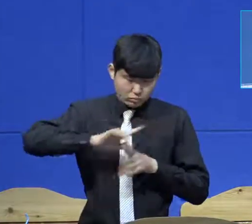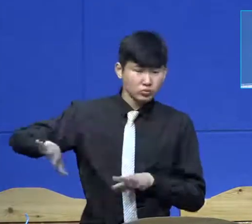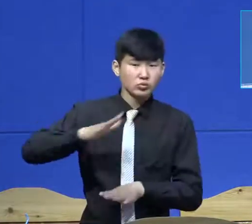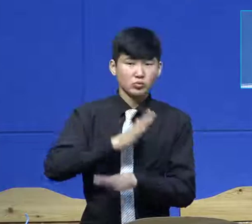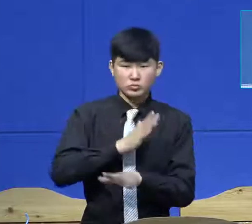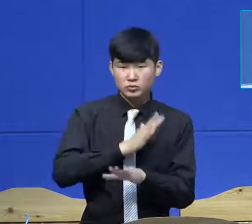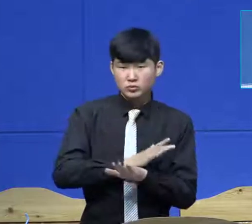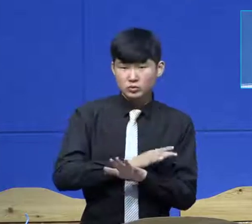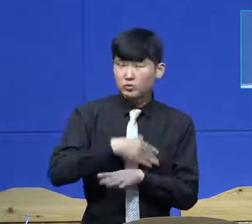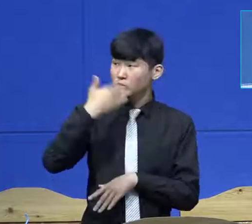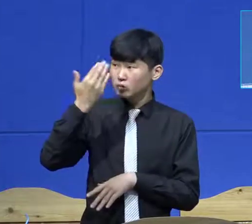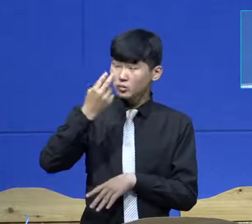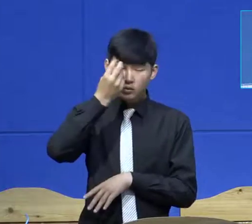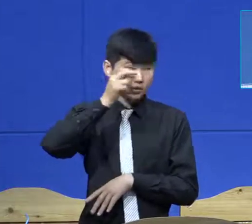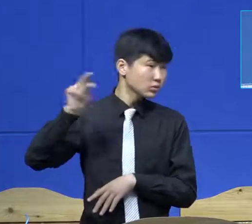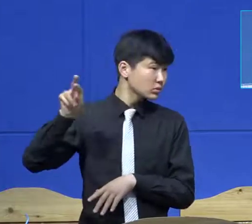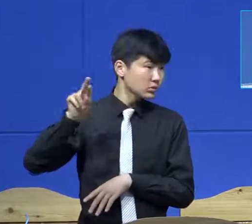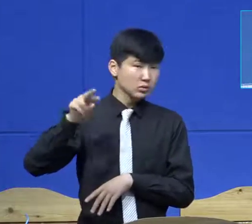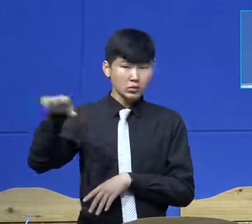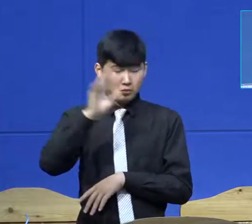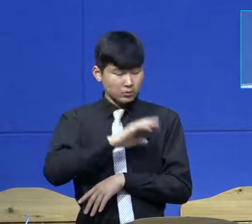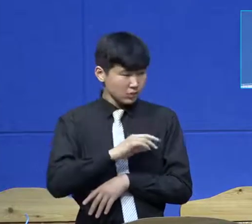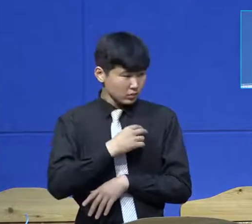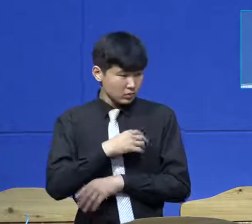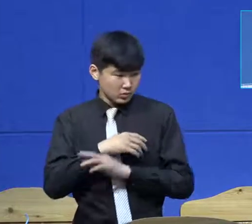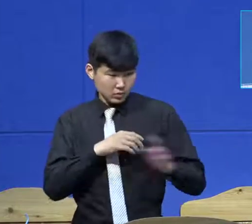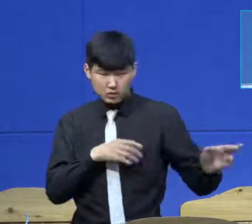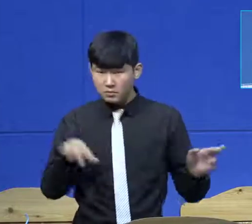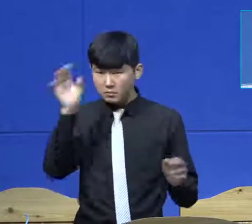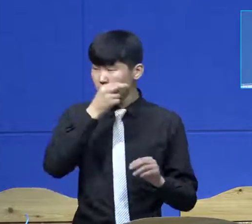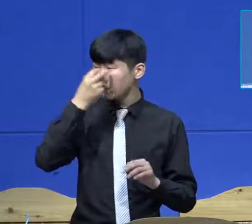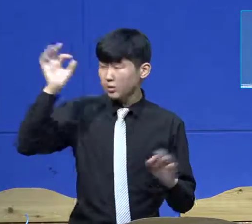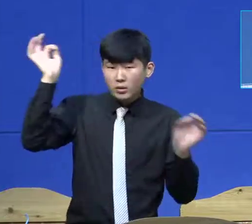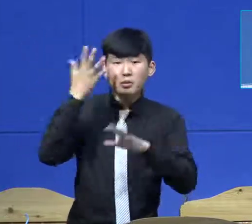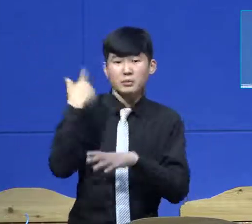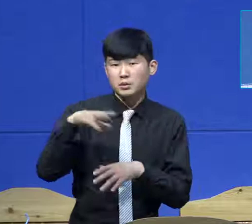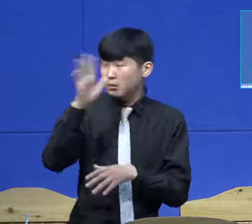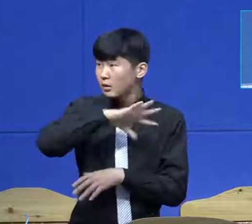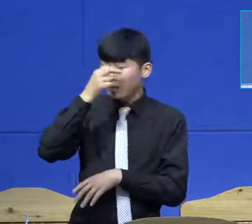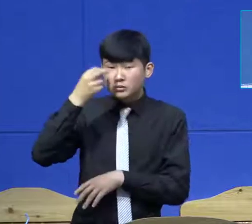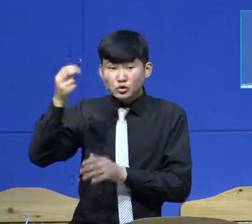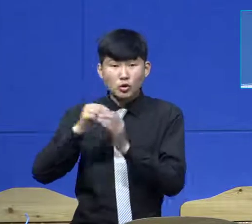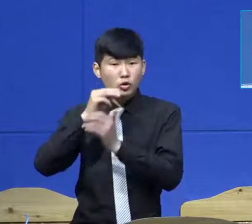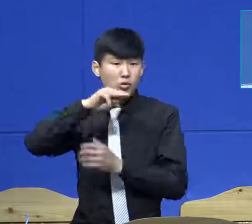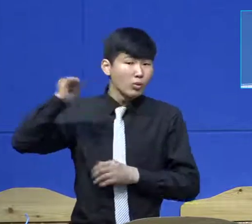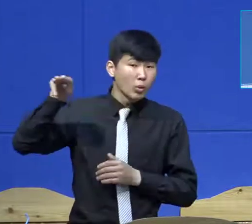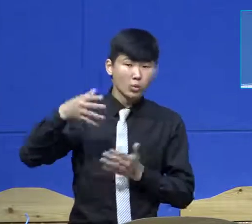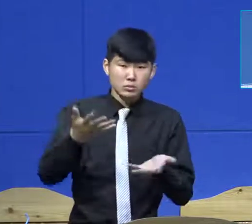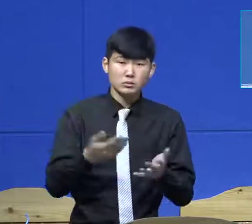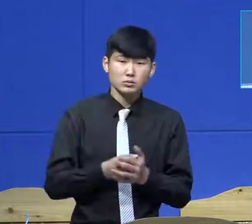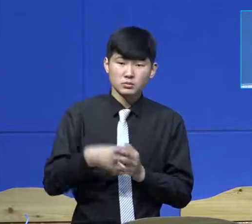Түүнээс нүур буруулж тэр жигшигдсэн бөгөөд бид түүнийг даанч стож бид нар түүнийг хүндлээгүй тоогоогүй.